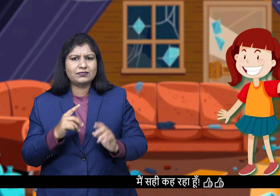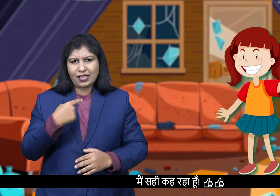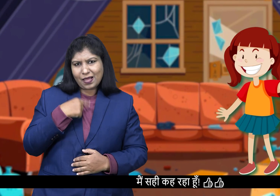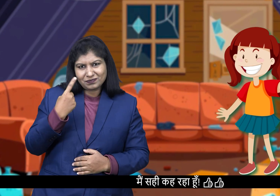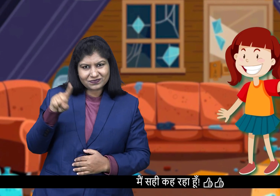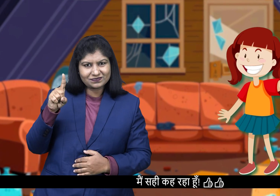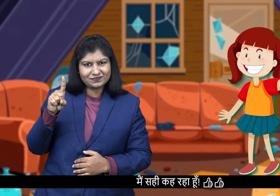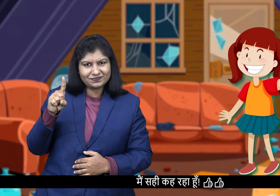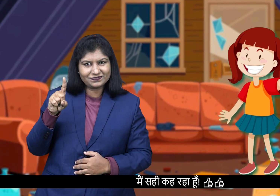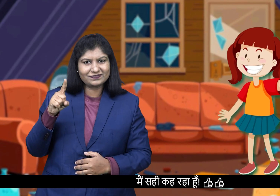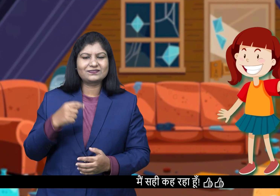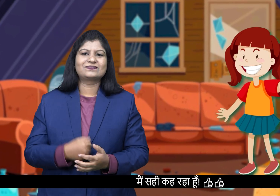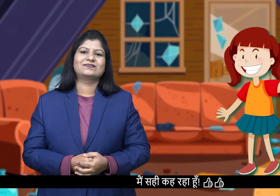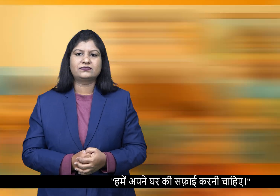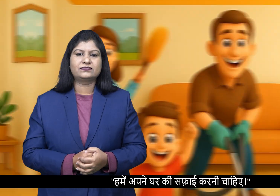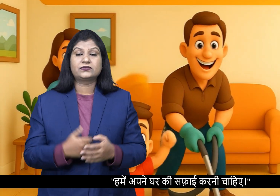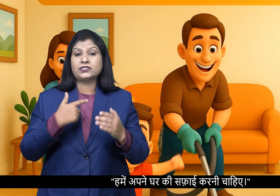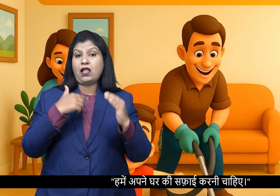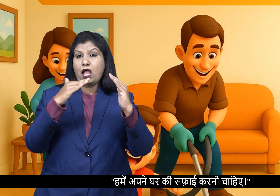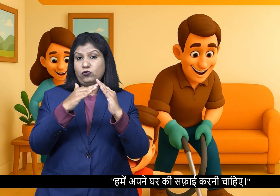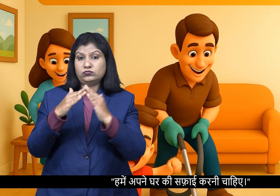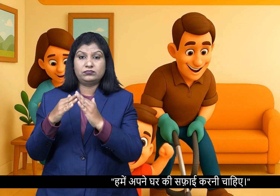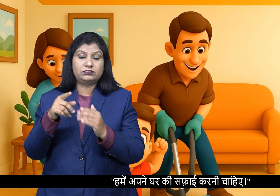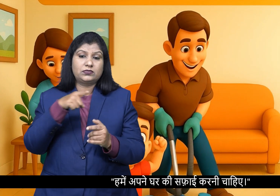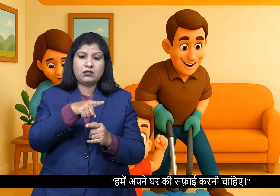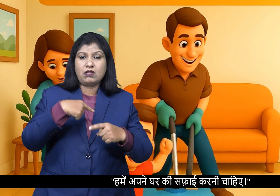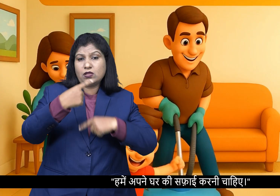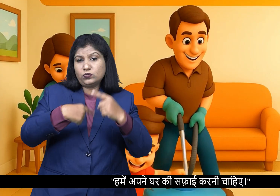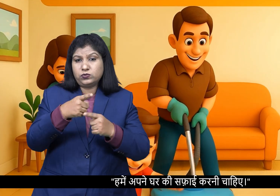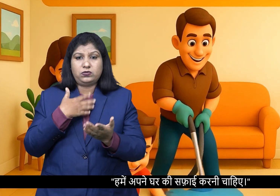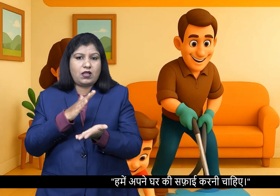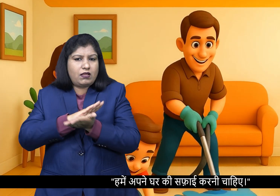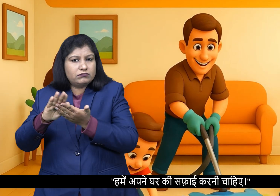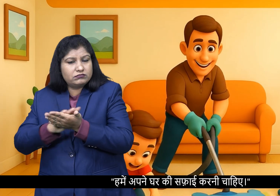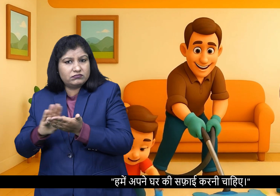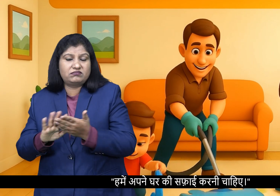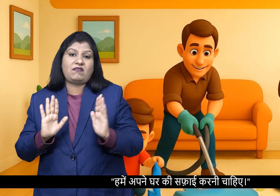मैं सही कह रही हूँ। हमें अपने घर की सफाई करनी चाहिए।